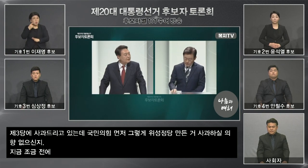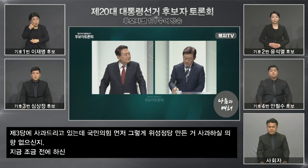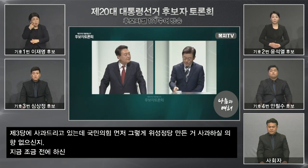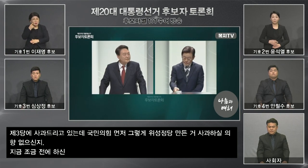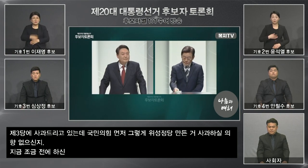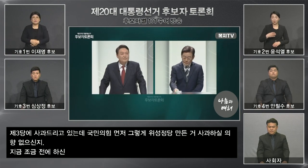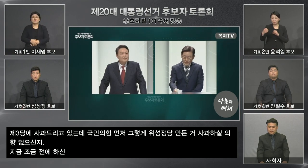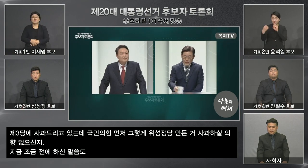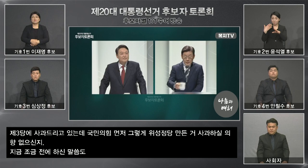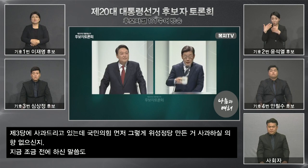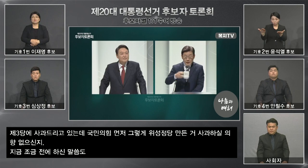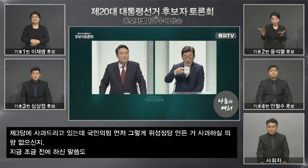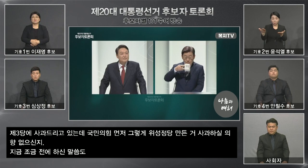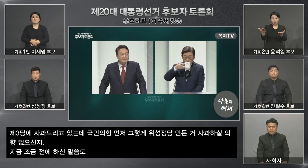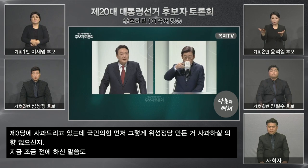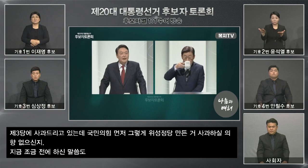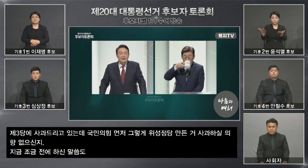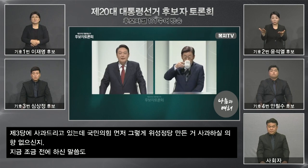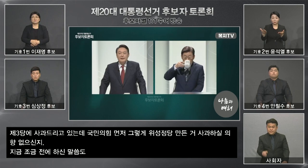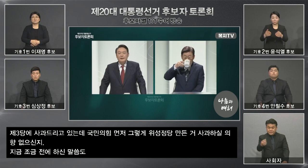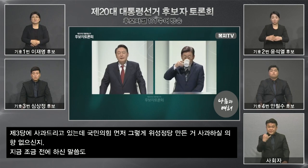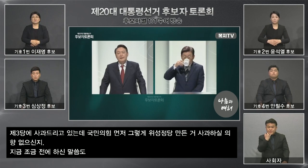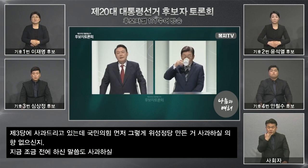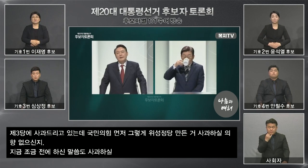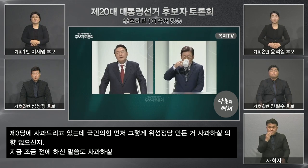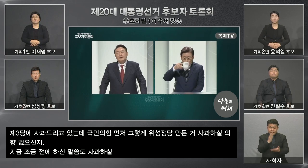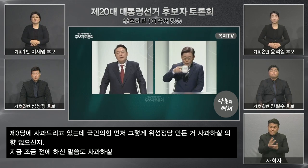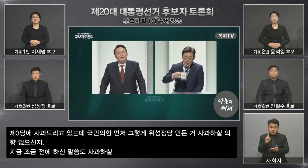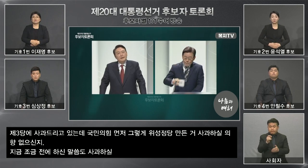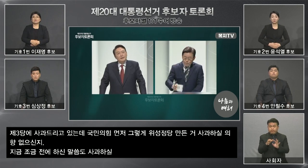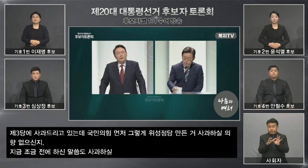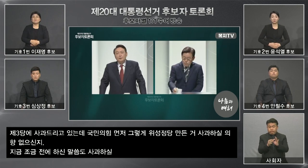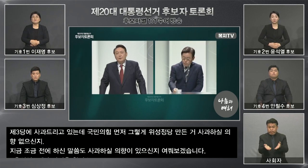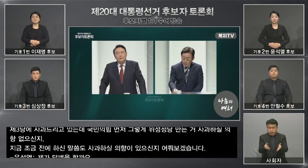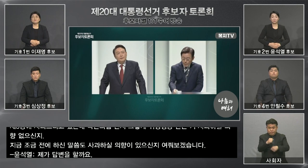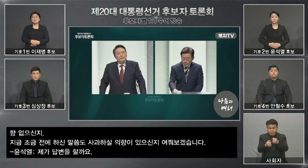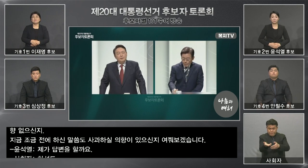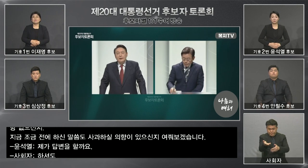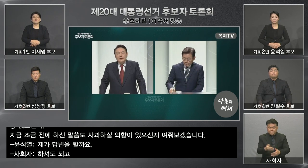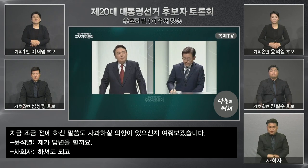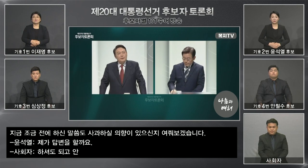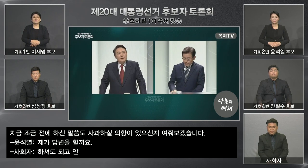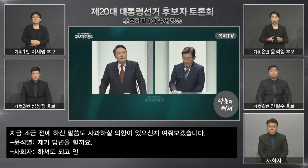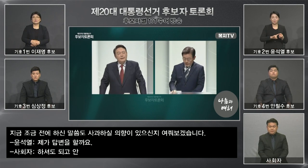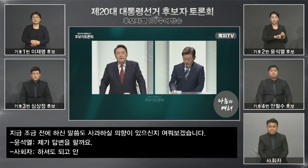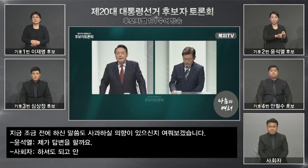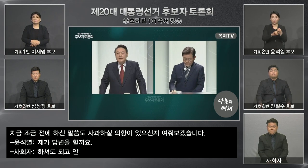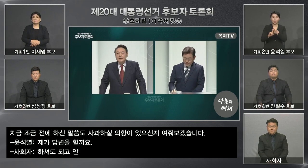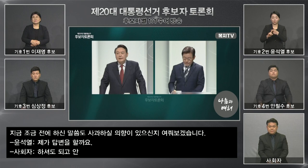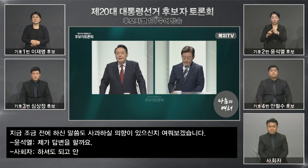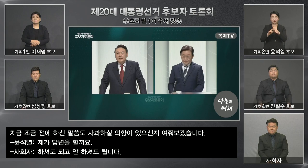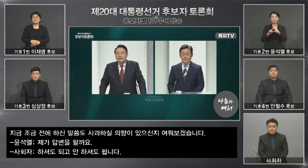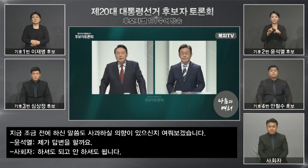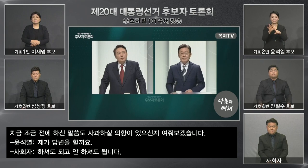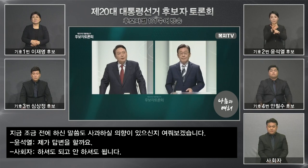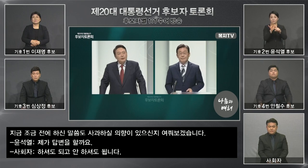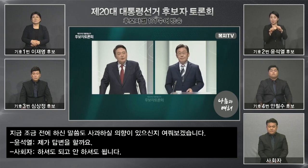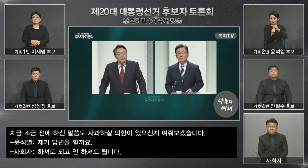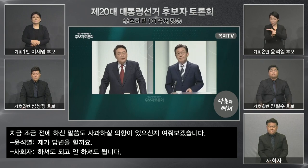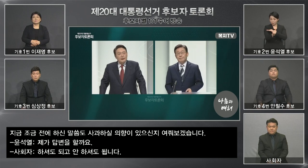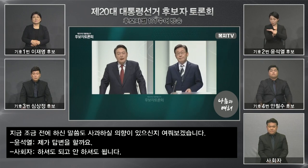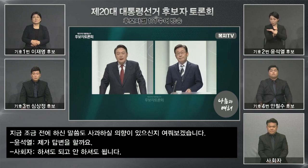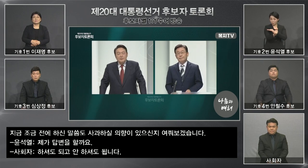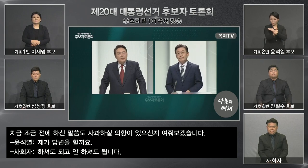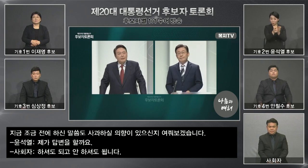답변을 할까요? 하셔도 되고 안 하셔도 됩니다. 연동형 비례대표제는 저는